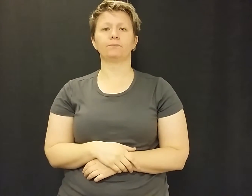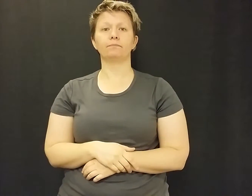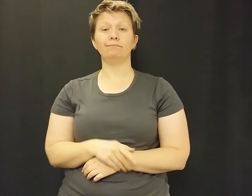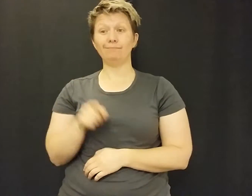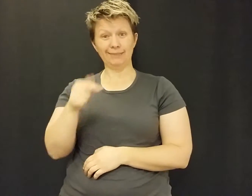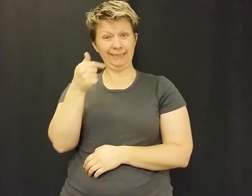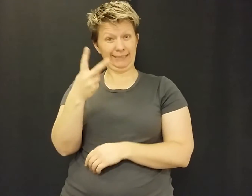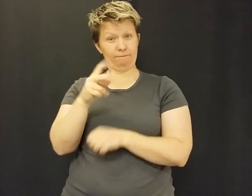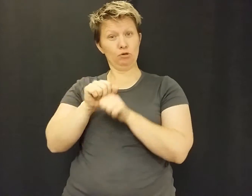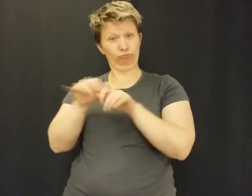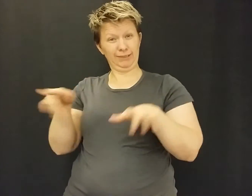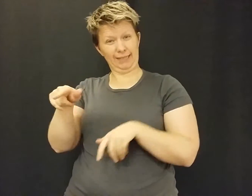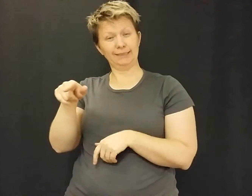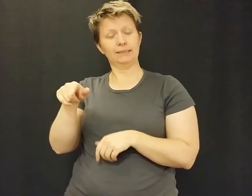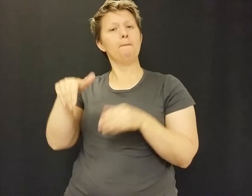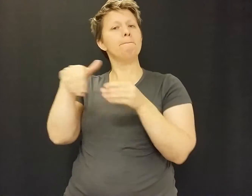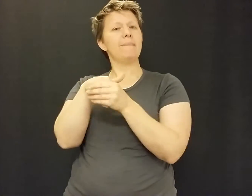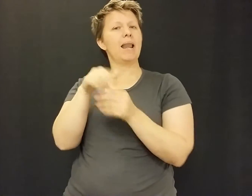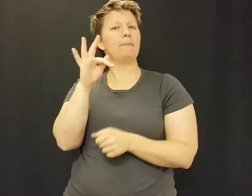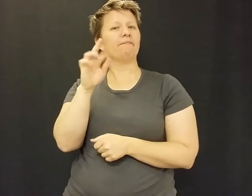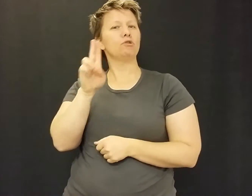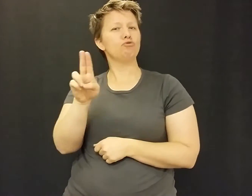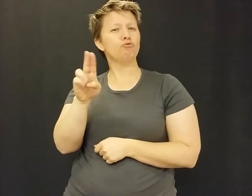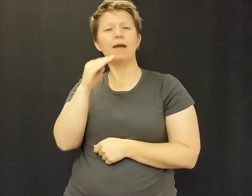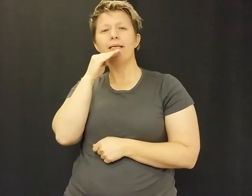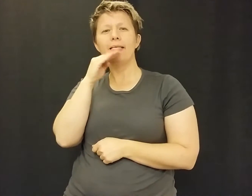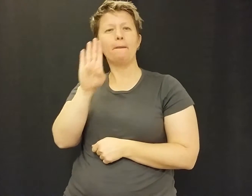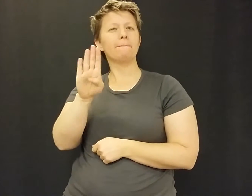om alle de forhindringer, man møder som døvblind.